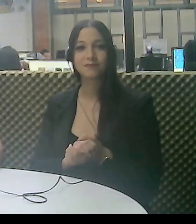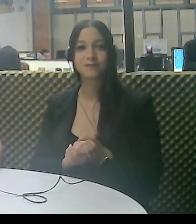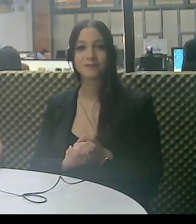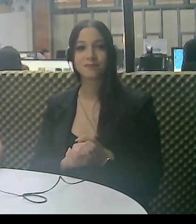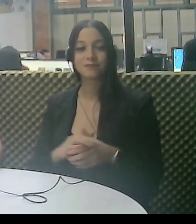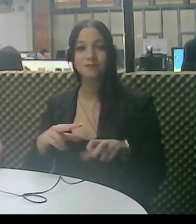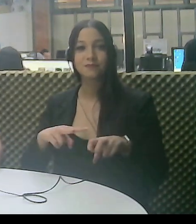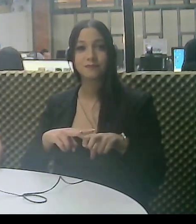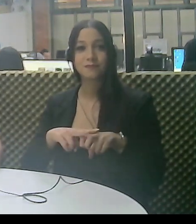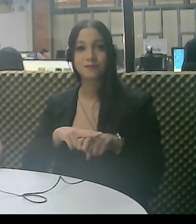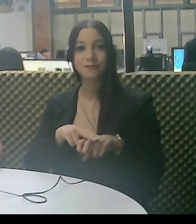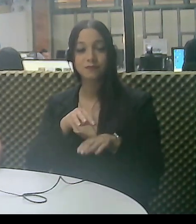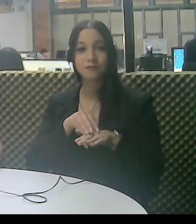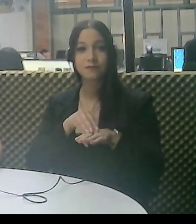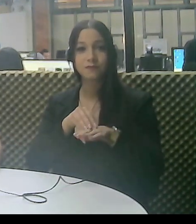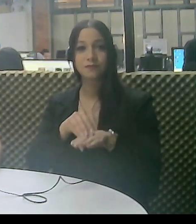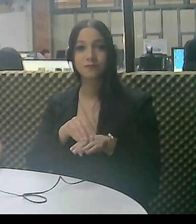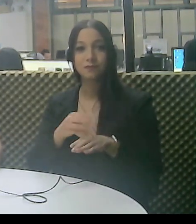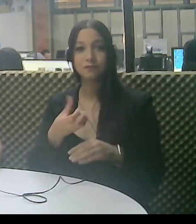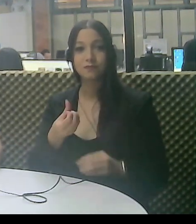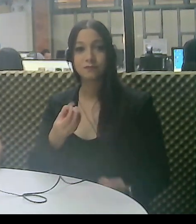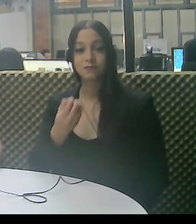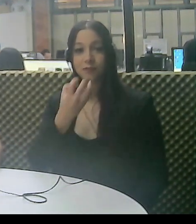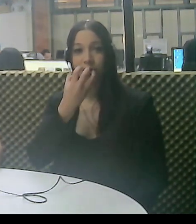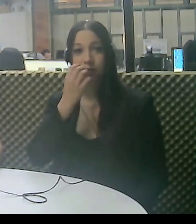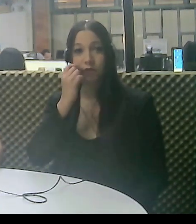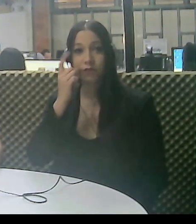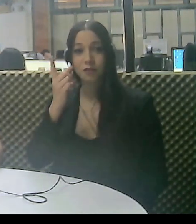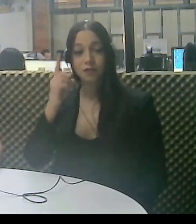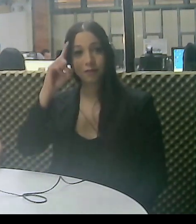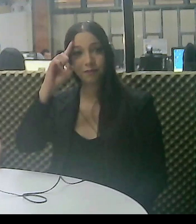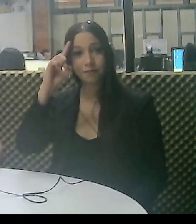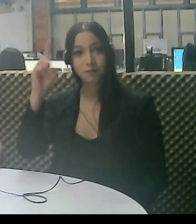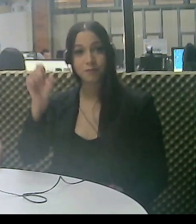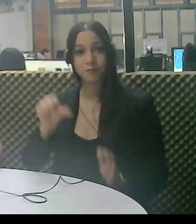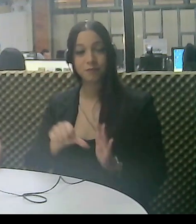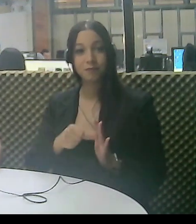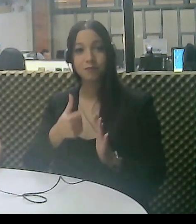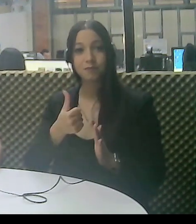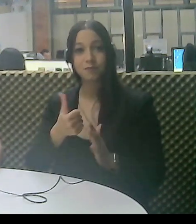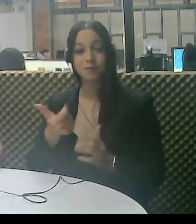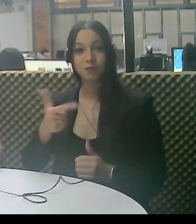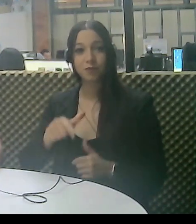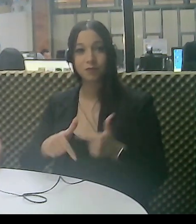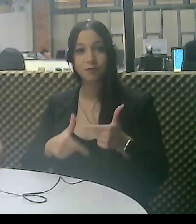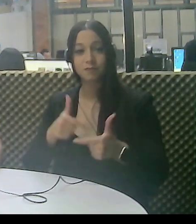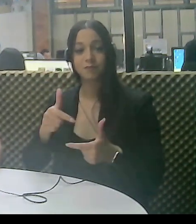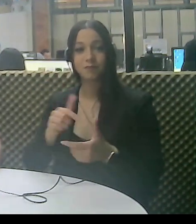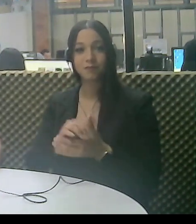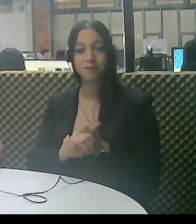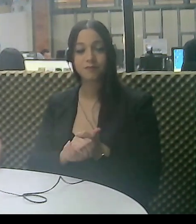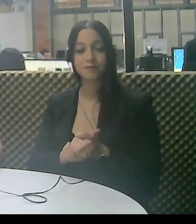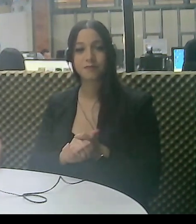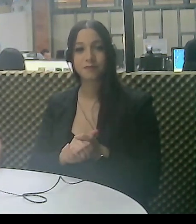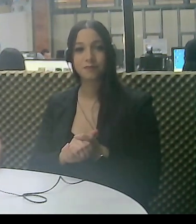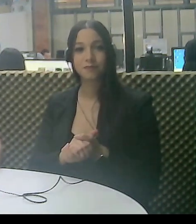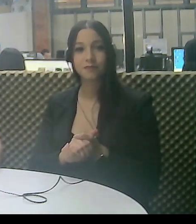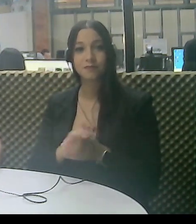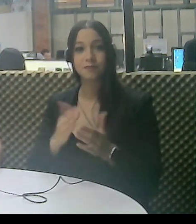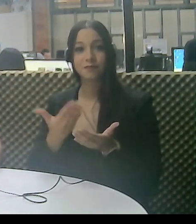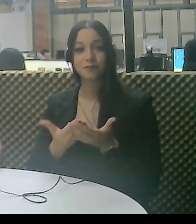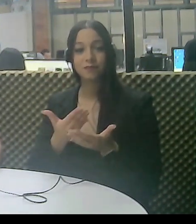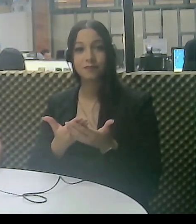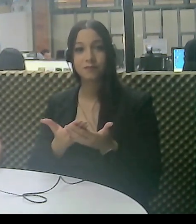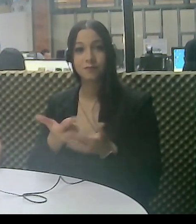Castra Móvel atende mais de 60 cães e gatos no primeiro dia de retomada das atividades. Volta às